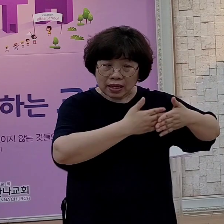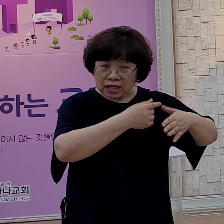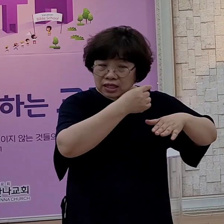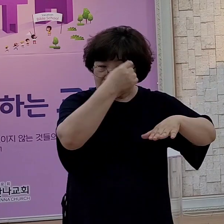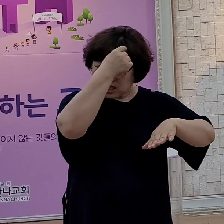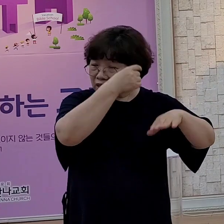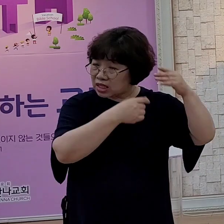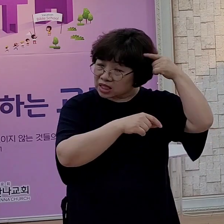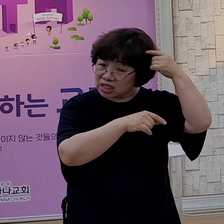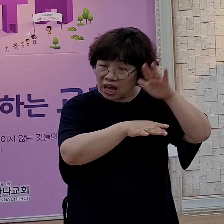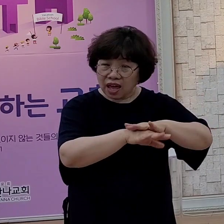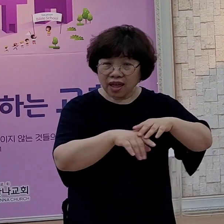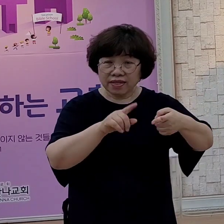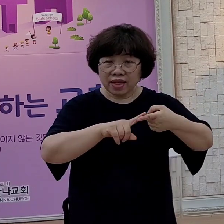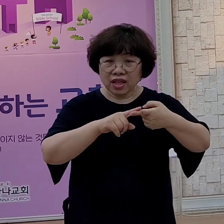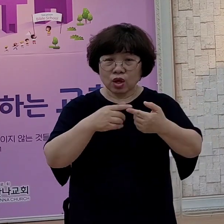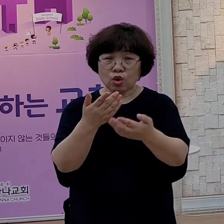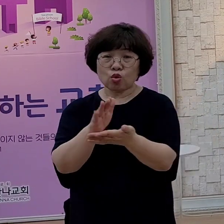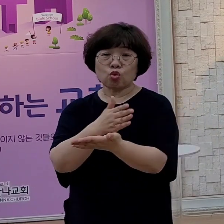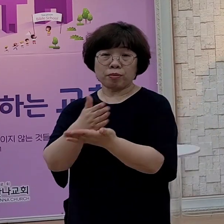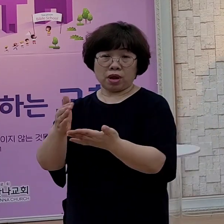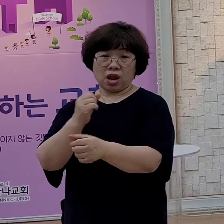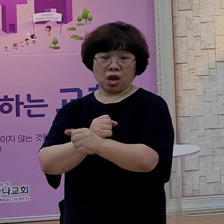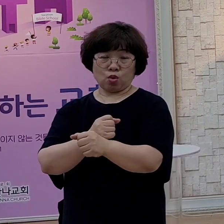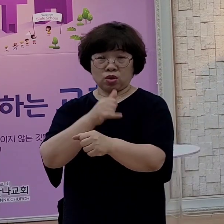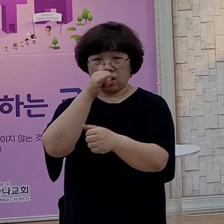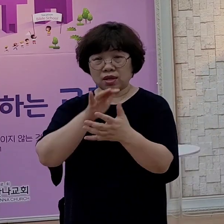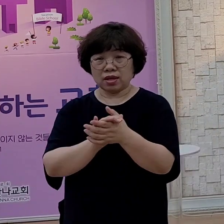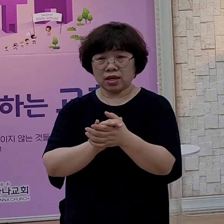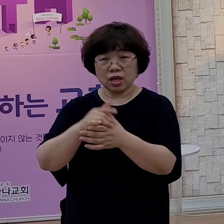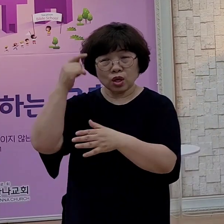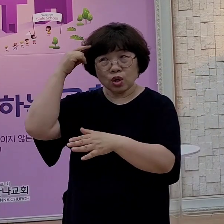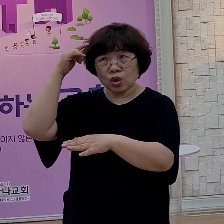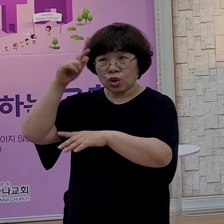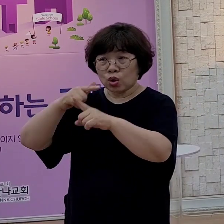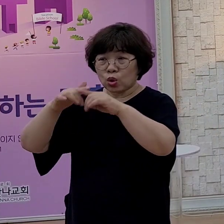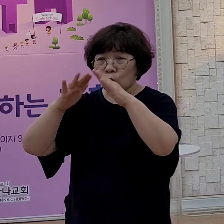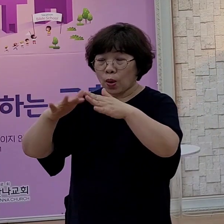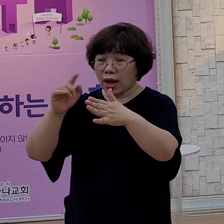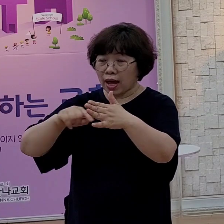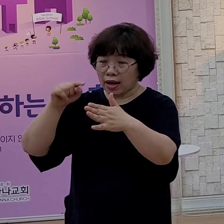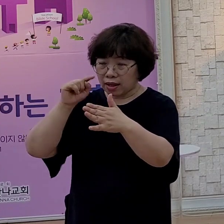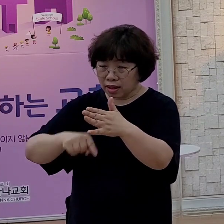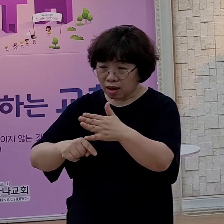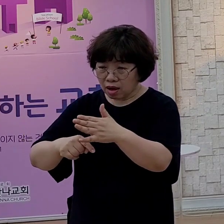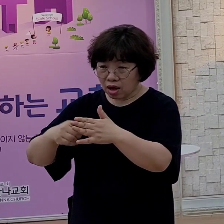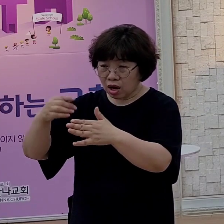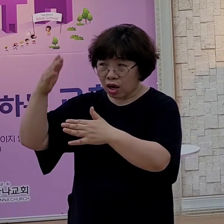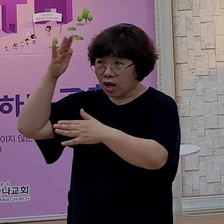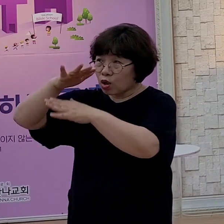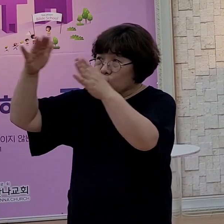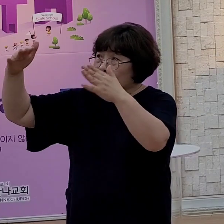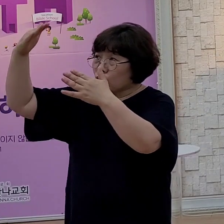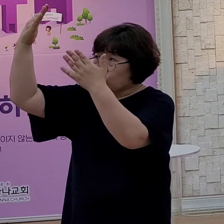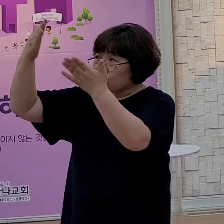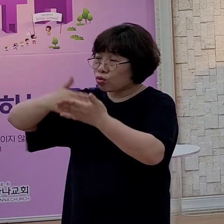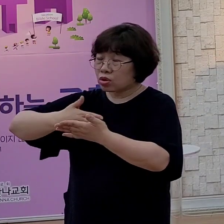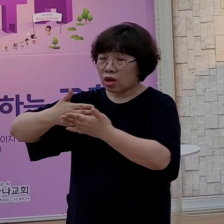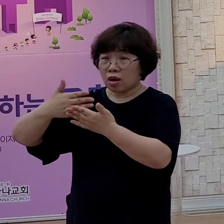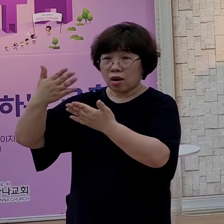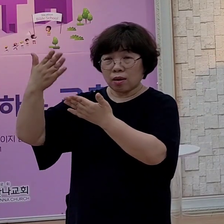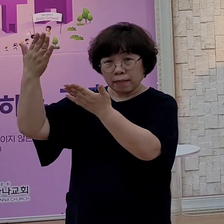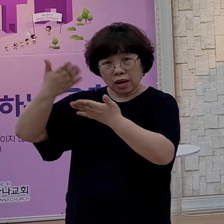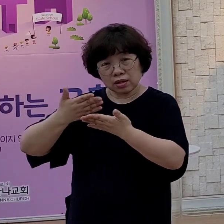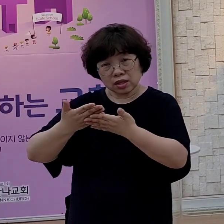구분하고 있잖아요. 이유가 뭐예요? 교회 안에서 위로부터의 지혜를 사용하지 말라라는 뜻입니다.